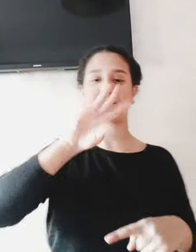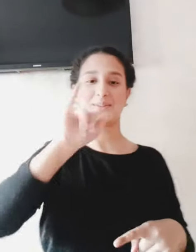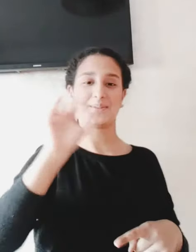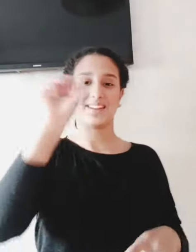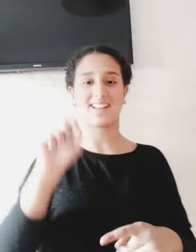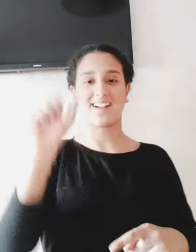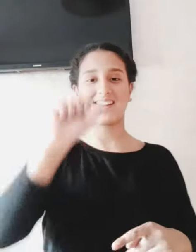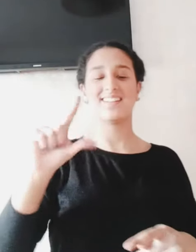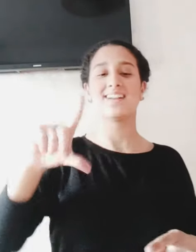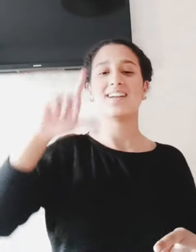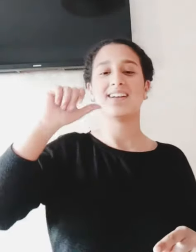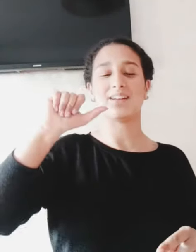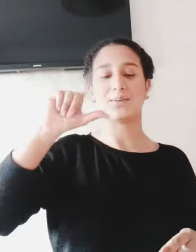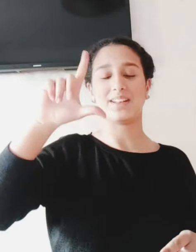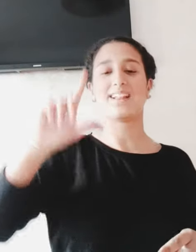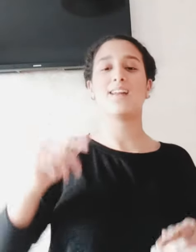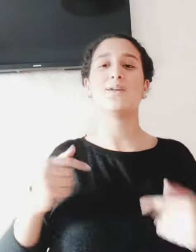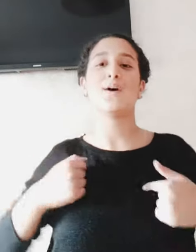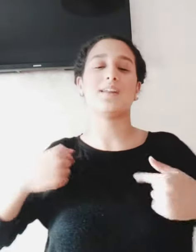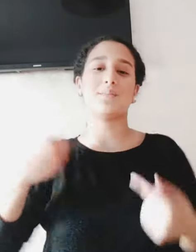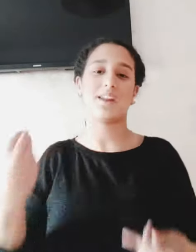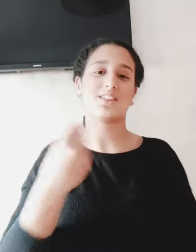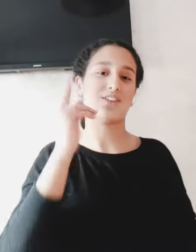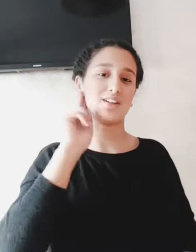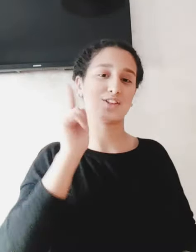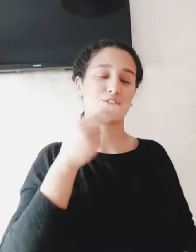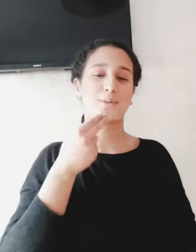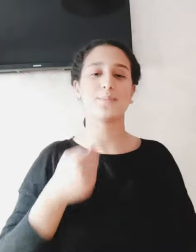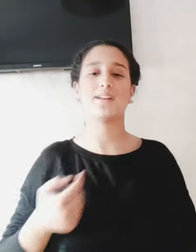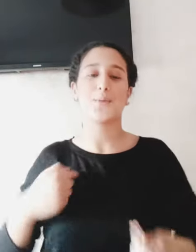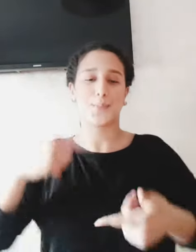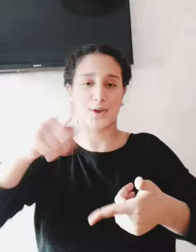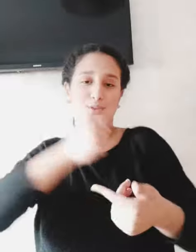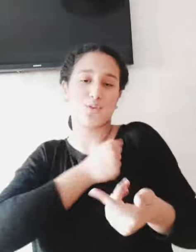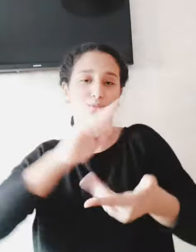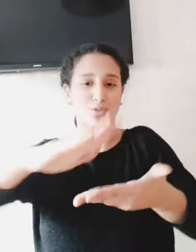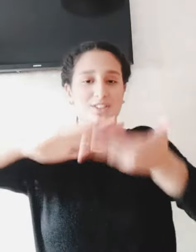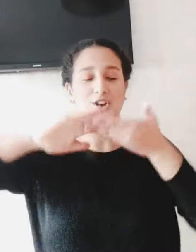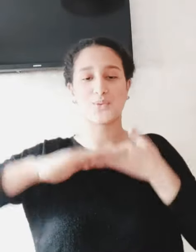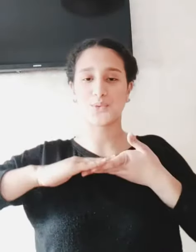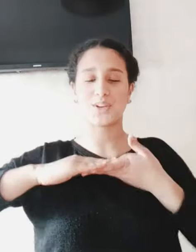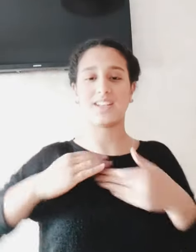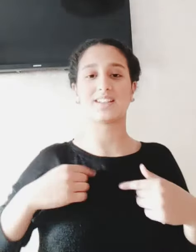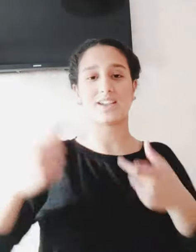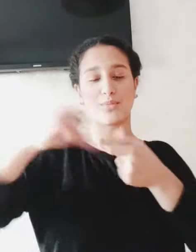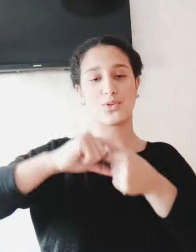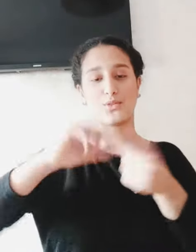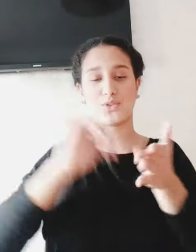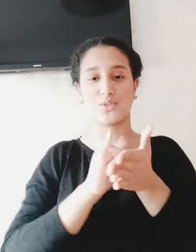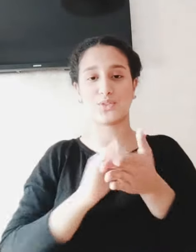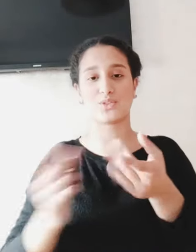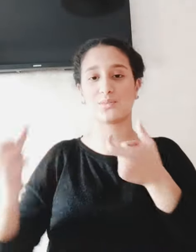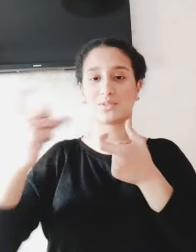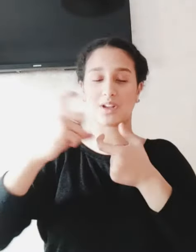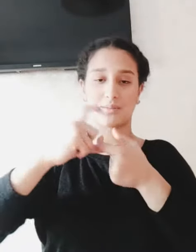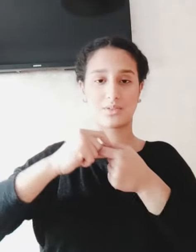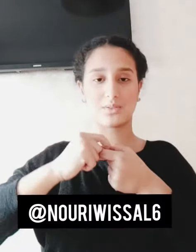سميتي وصال، وصال انا من اطفال الصم، بغيتكم نتوما تعاونوني، تابونيوني في يوتيوب وتابونيوني